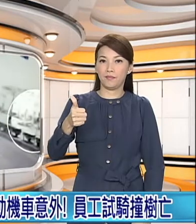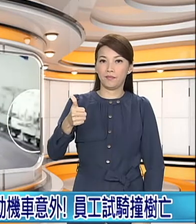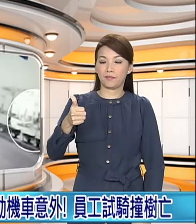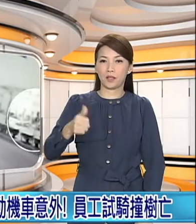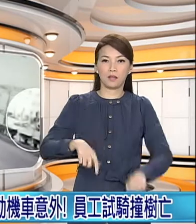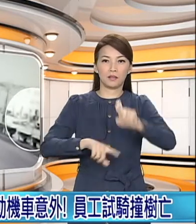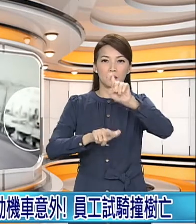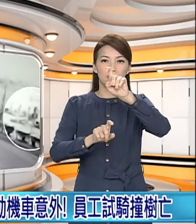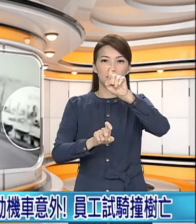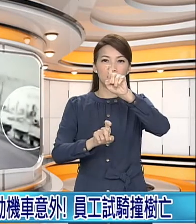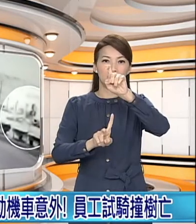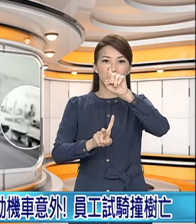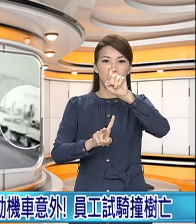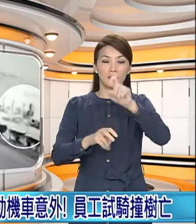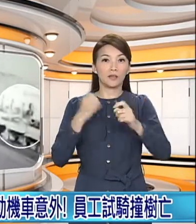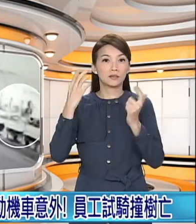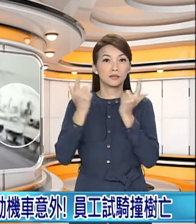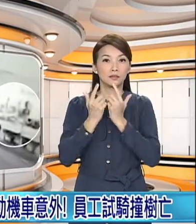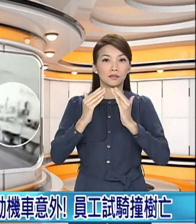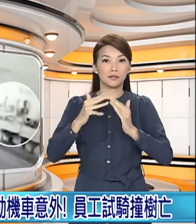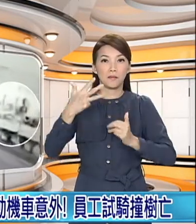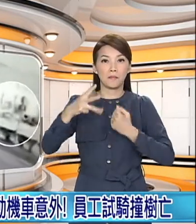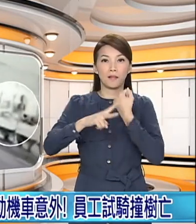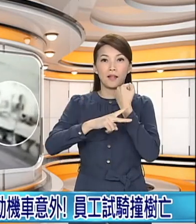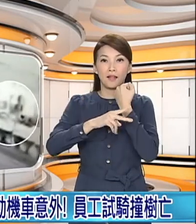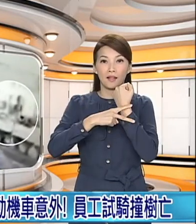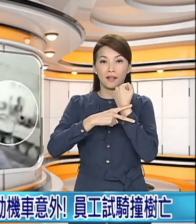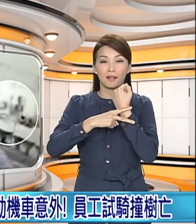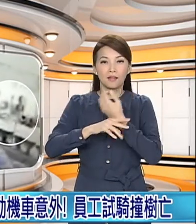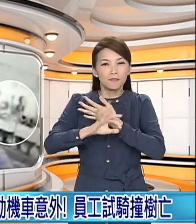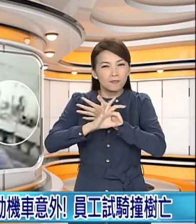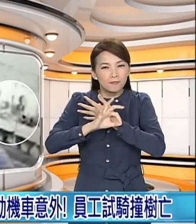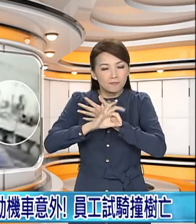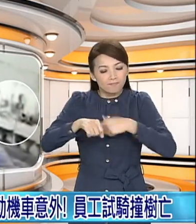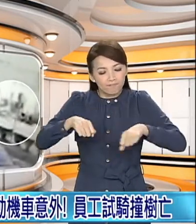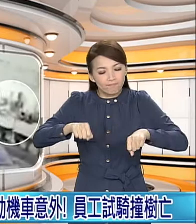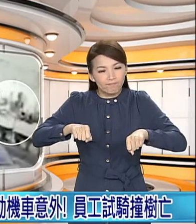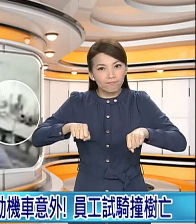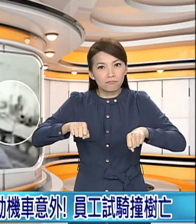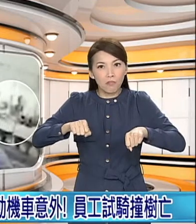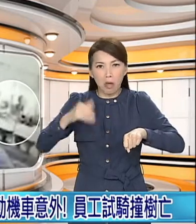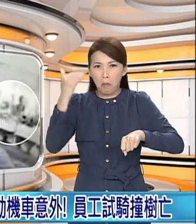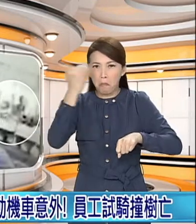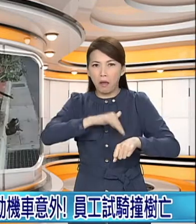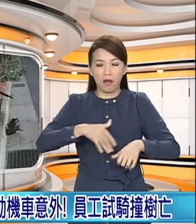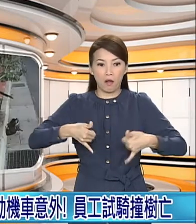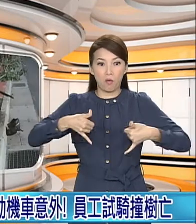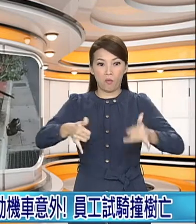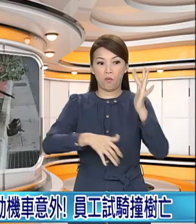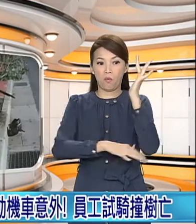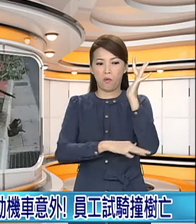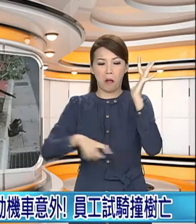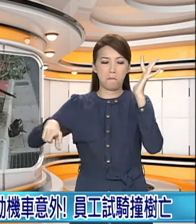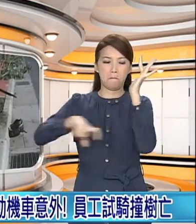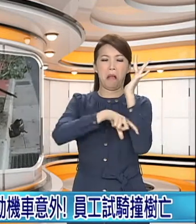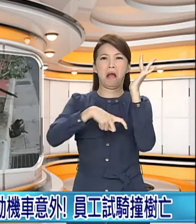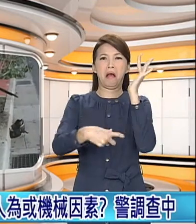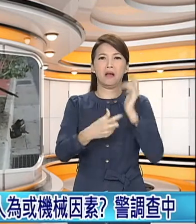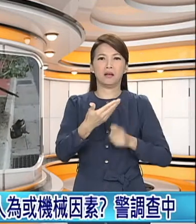失控撞上路树，当场死亡。而这起意外的发生是人为